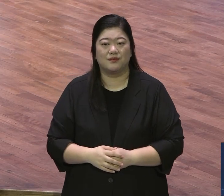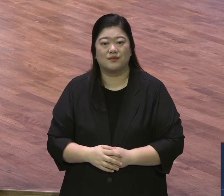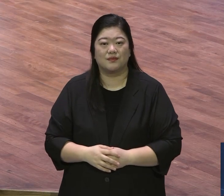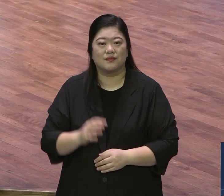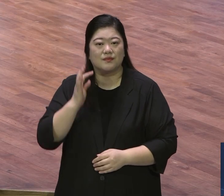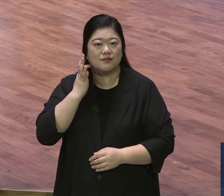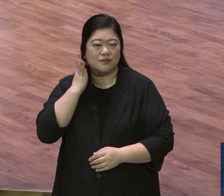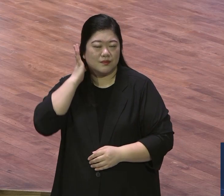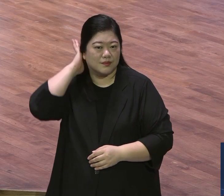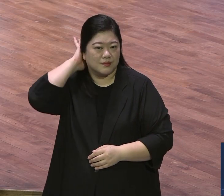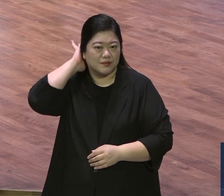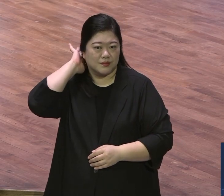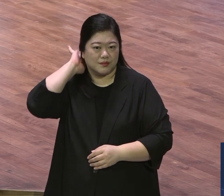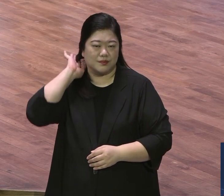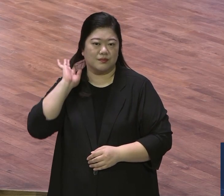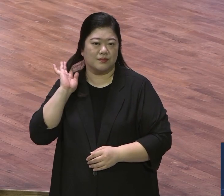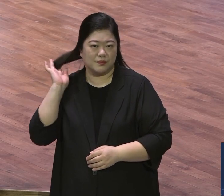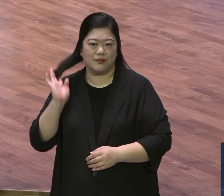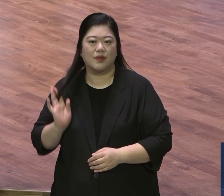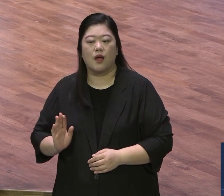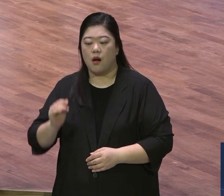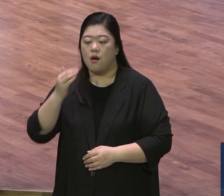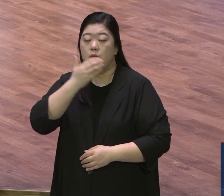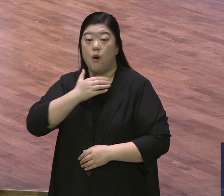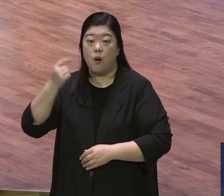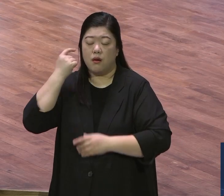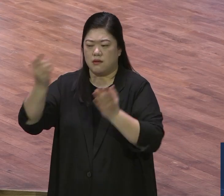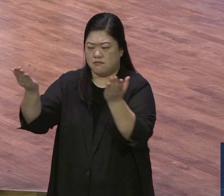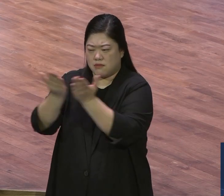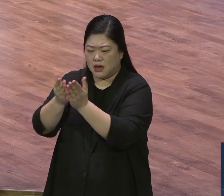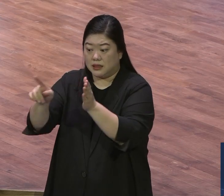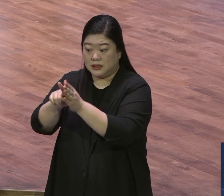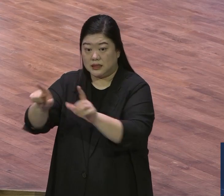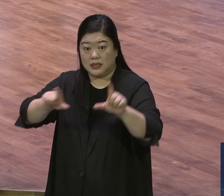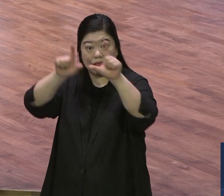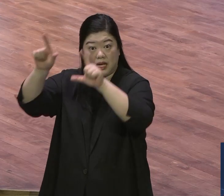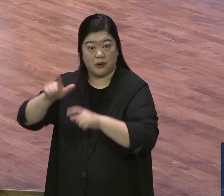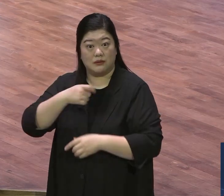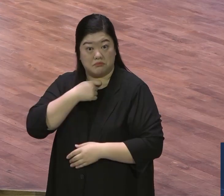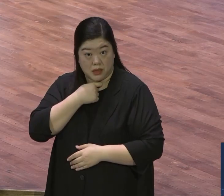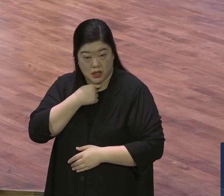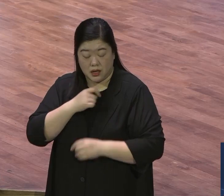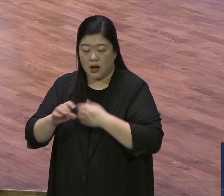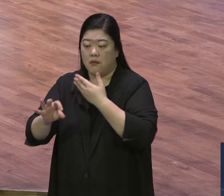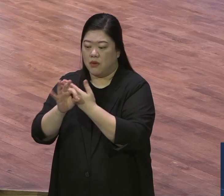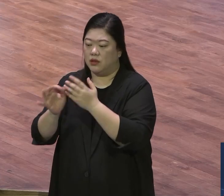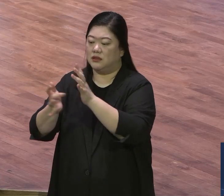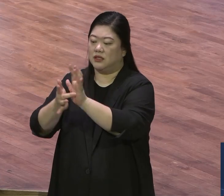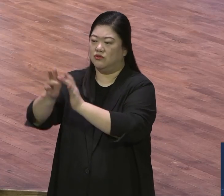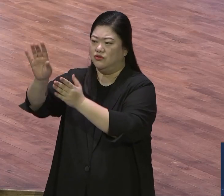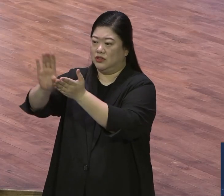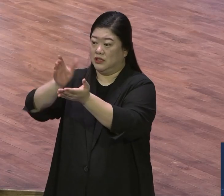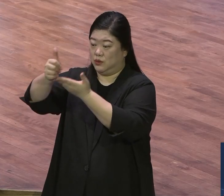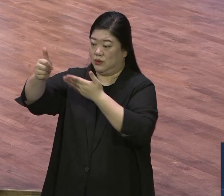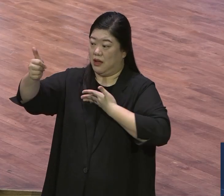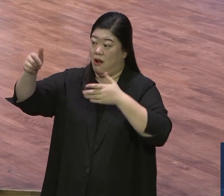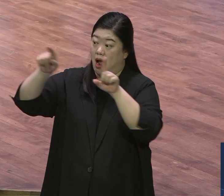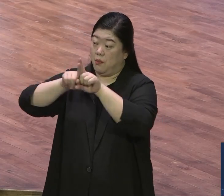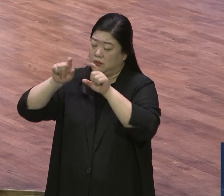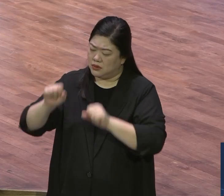보금적 신앙 생활은요 신랑 대신 예수님과 함께 혼인 잔치의 축복을 마음껏